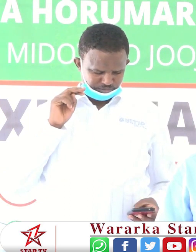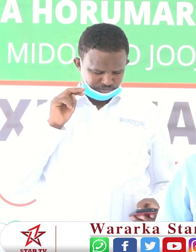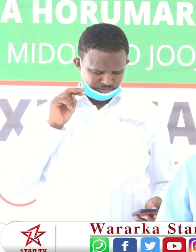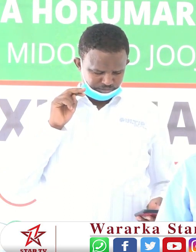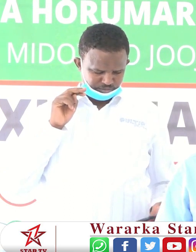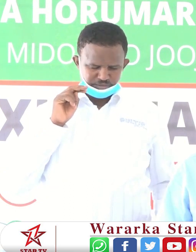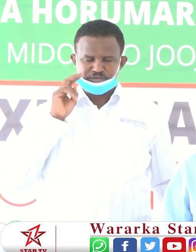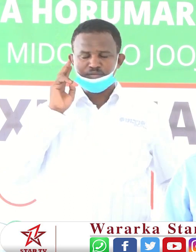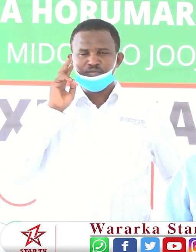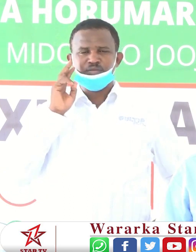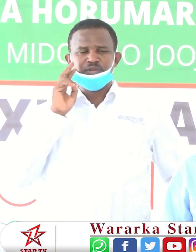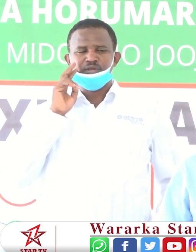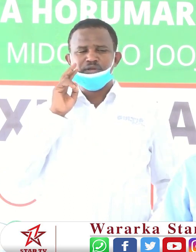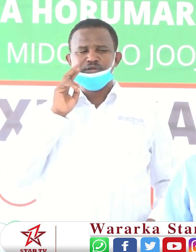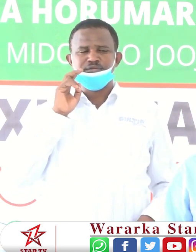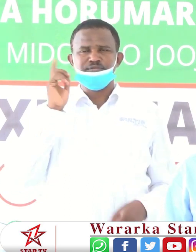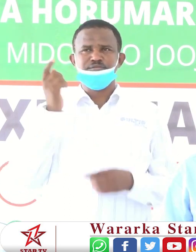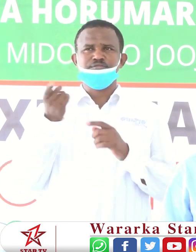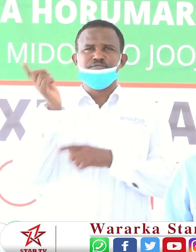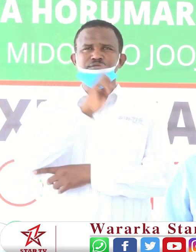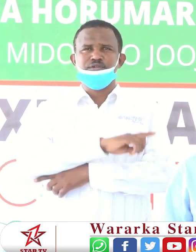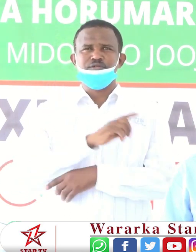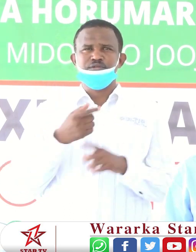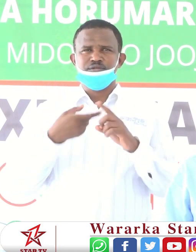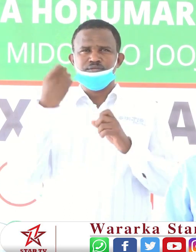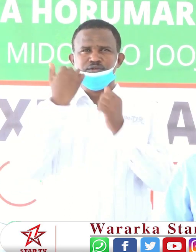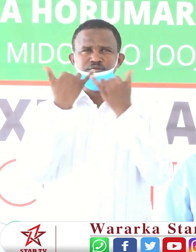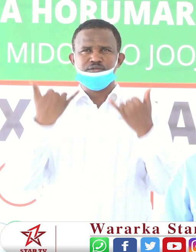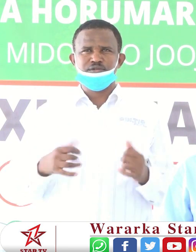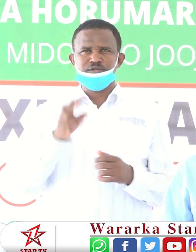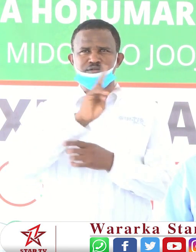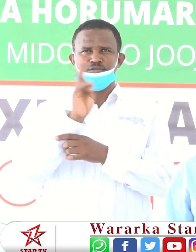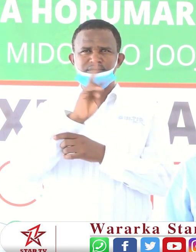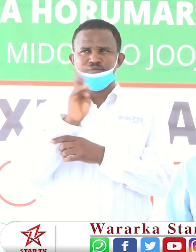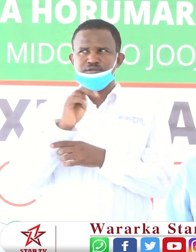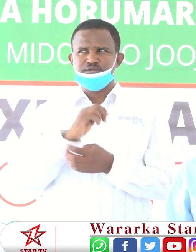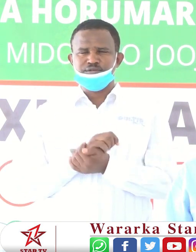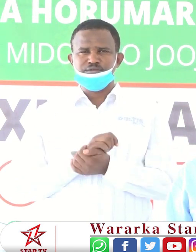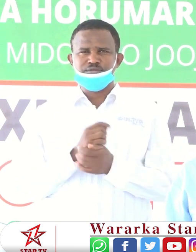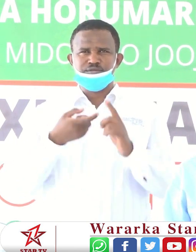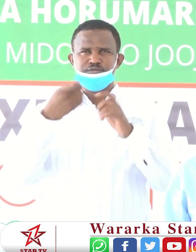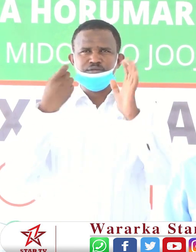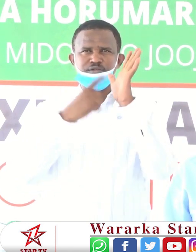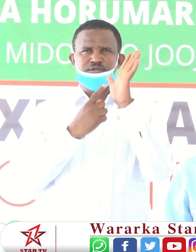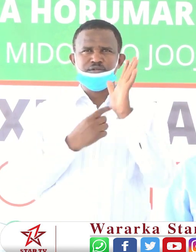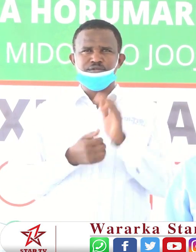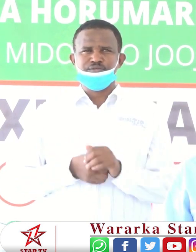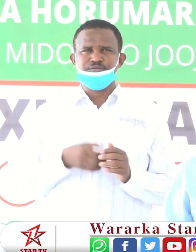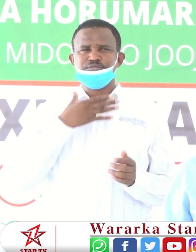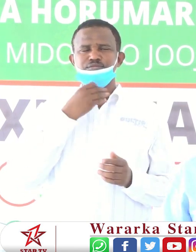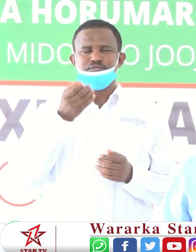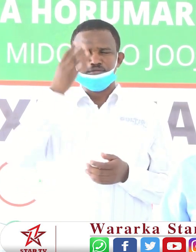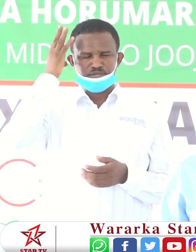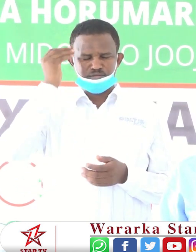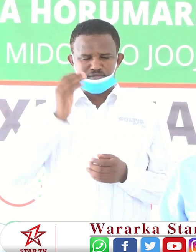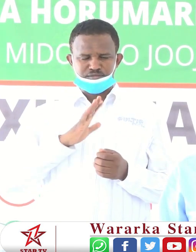وزارد ده هرمريت عافماد که سومالی لان یا کور بحیثی حالا دیه وگود دن بیه یا عدر که کافر سگال یا طبان سومالی لان وحنای وزارد